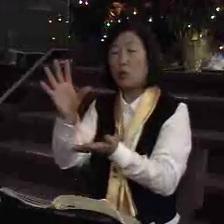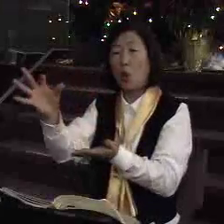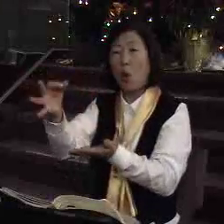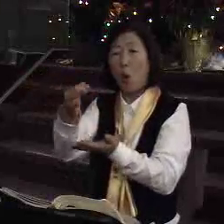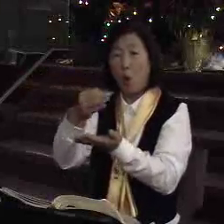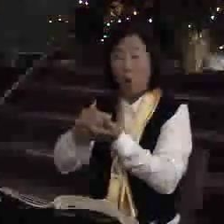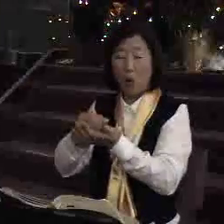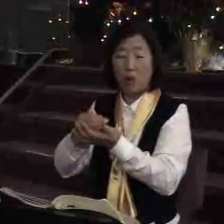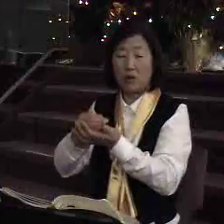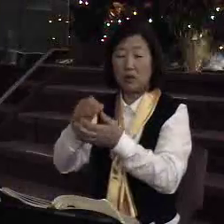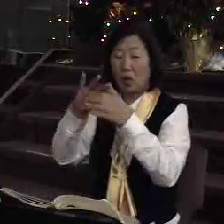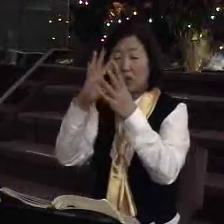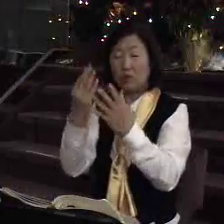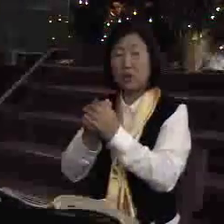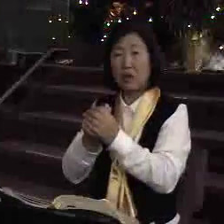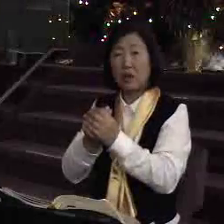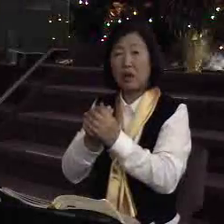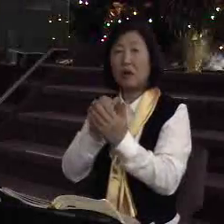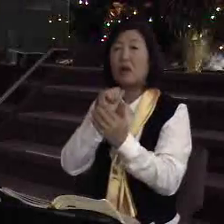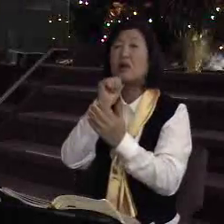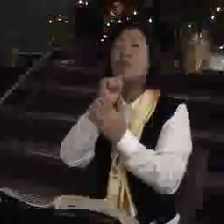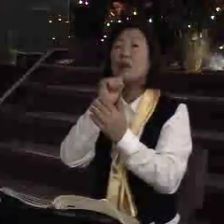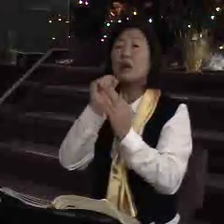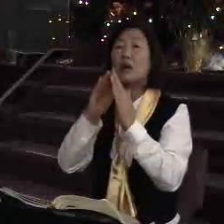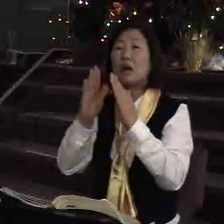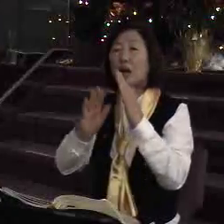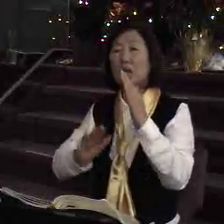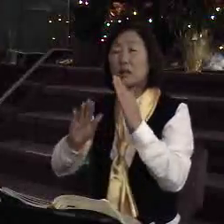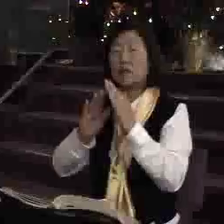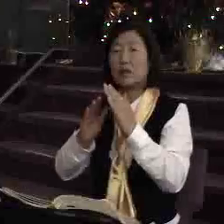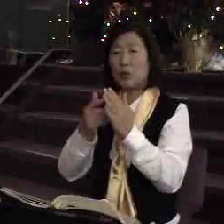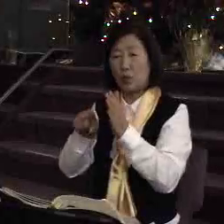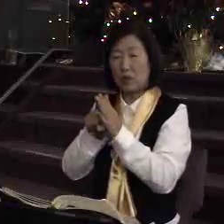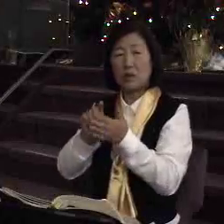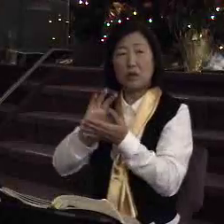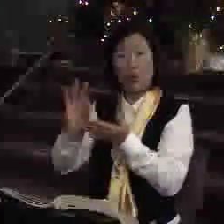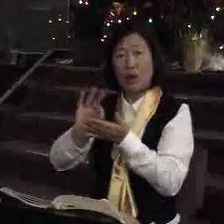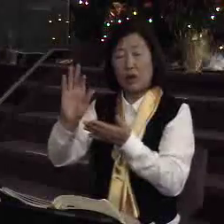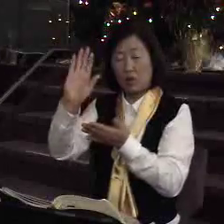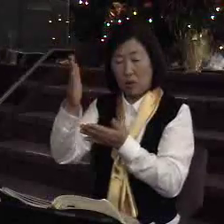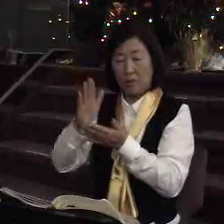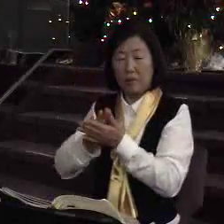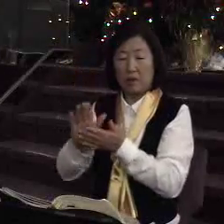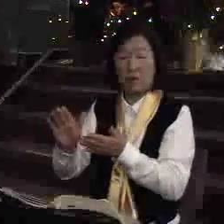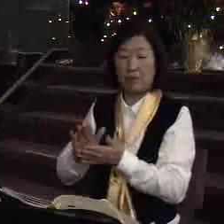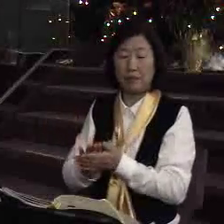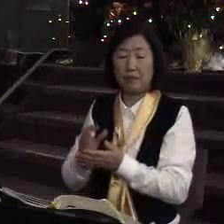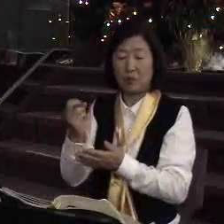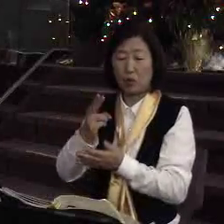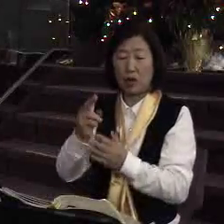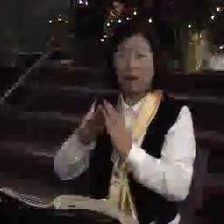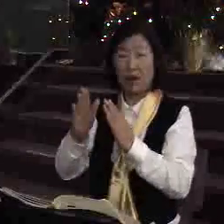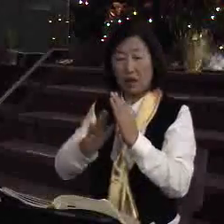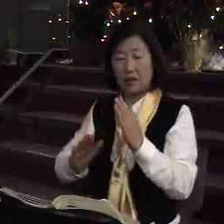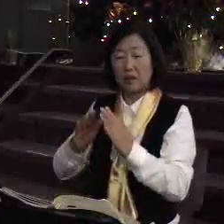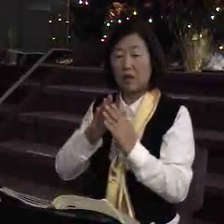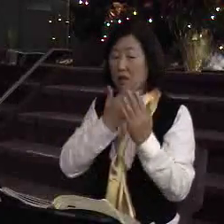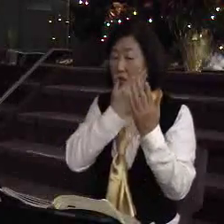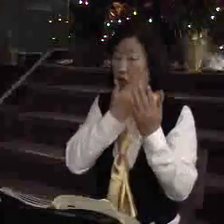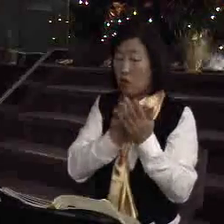금액은 저희가 전액 불우한 가정들을 위해서 저희가 사용하게 됩니다. 또한 가정의